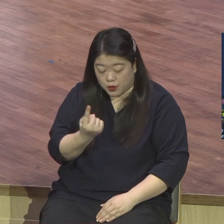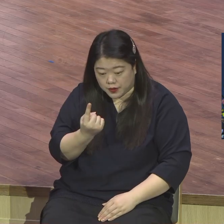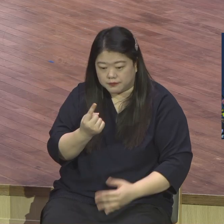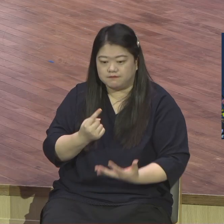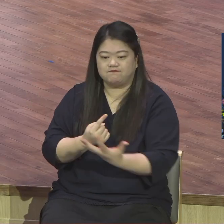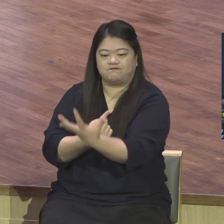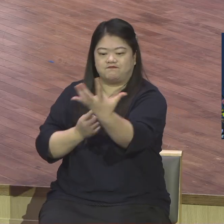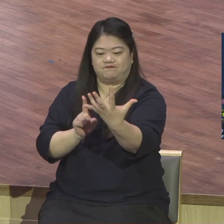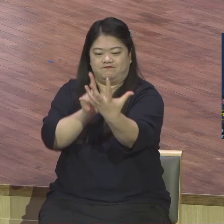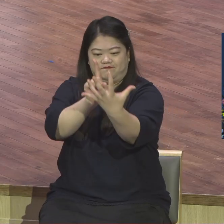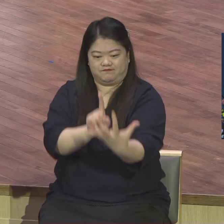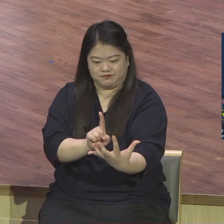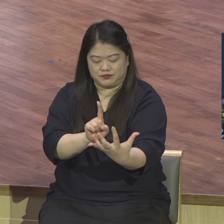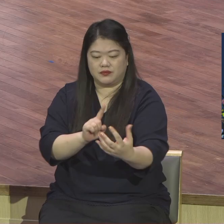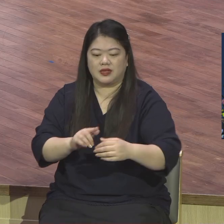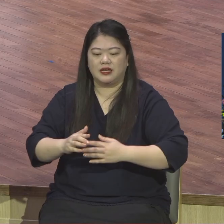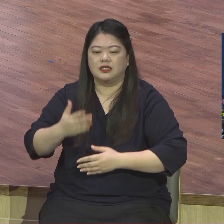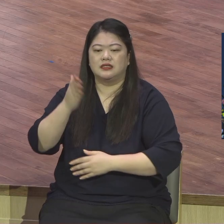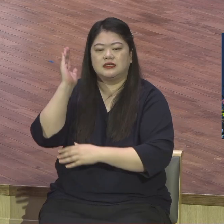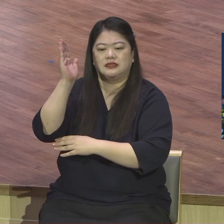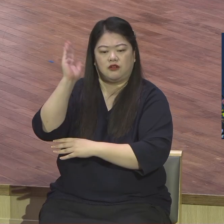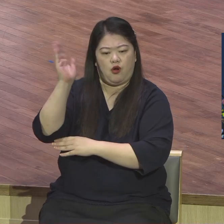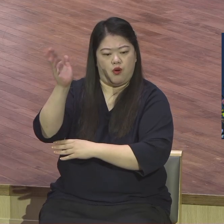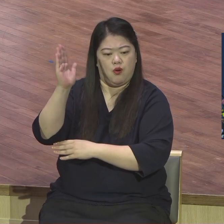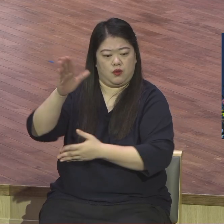십자가에 달려 돌아가신 것처럼